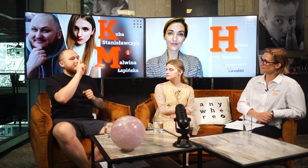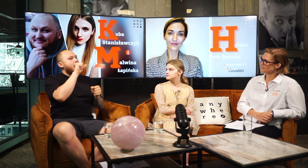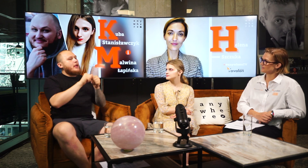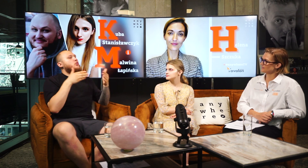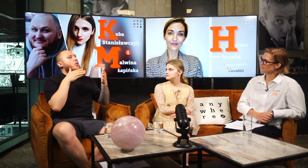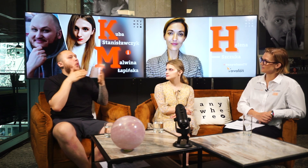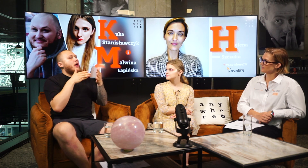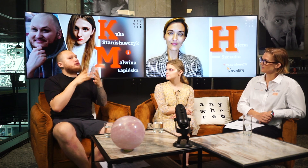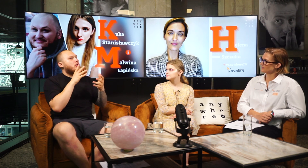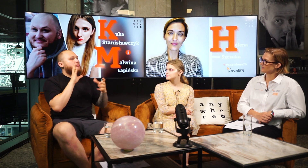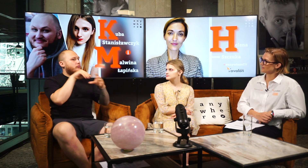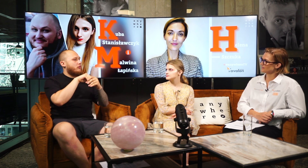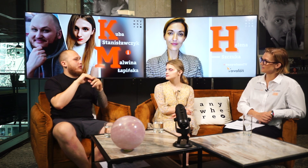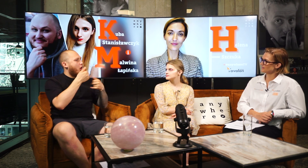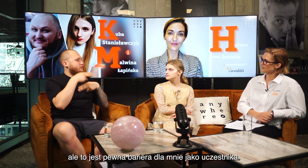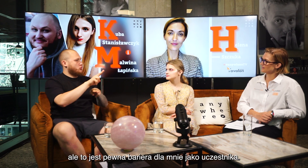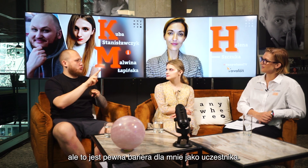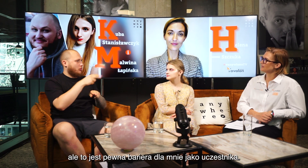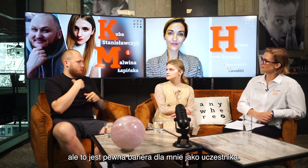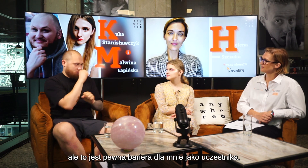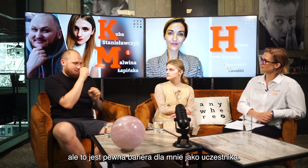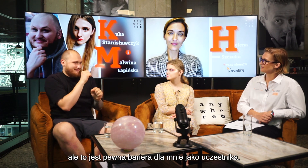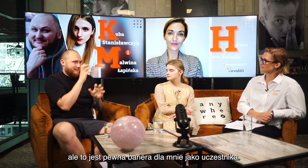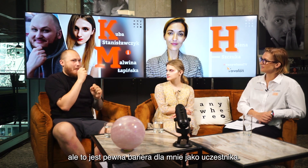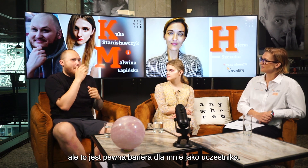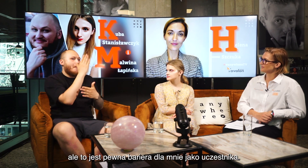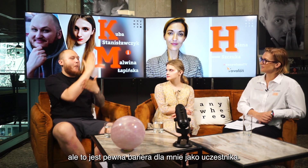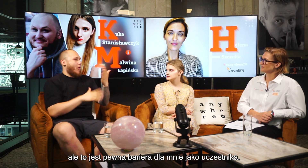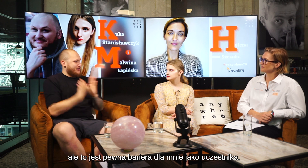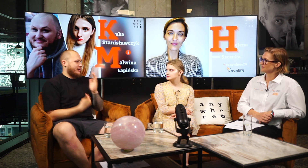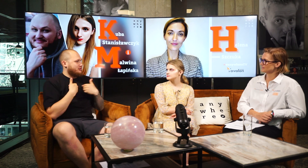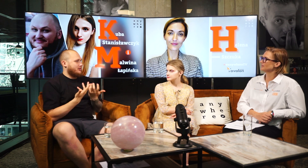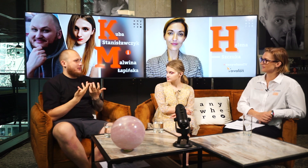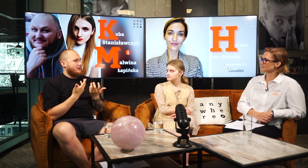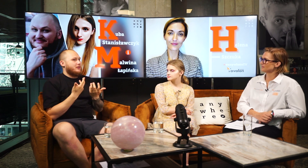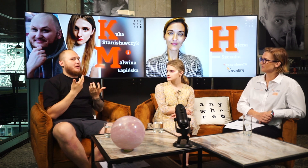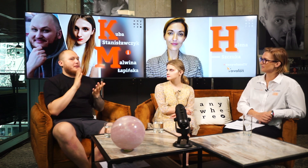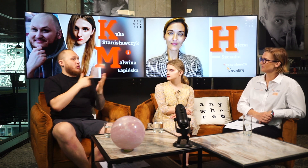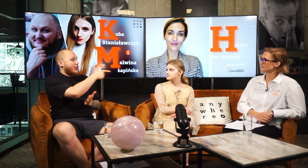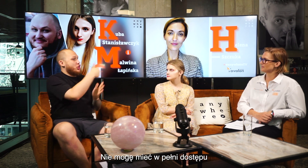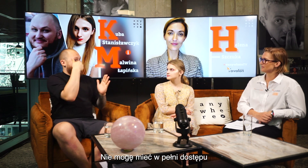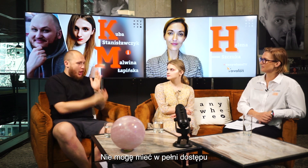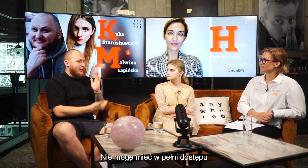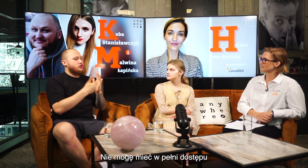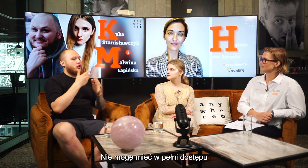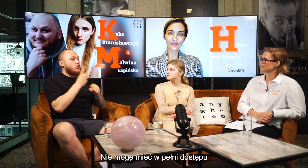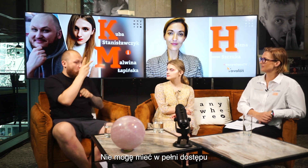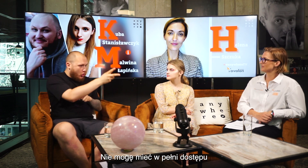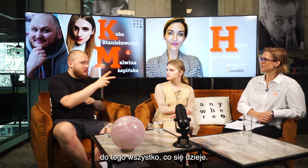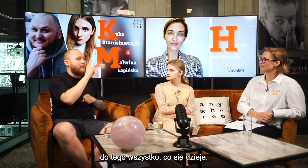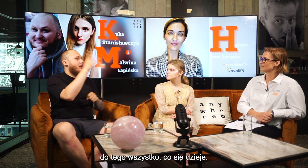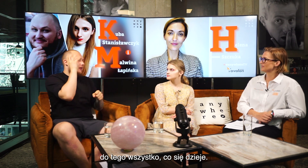To akurat nie jest bariera ruchowa, jasne, ale to jest pewna bariera dla mnie jako uczestnika. Nie mogę mieć w